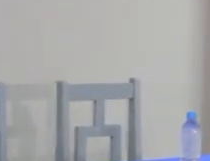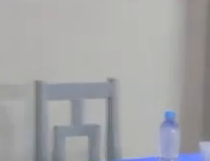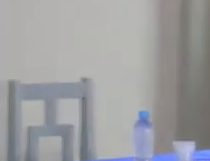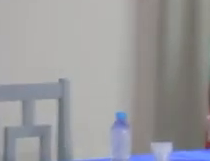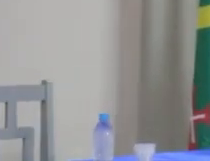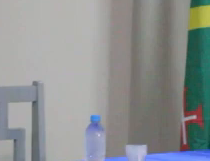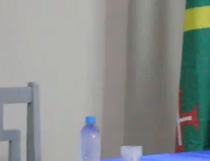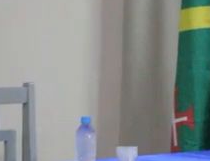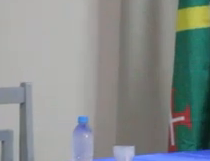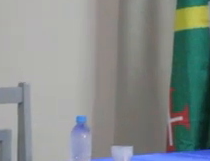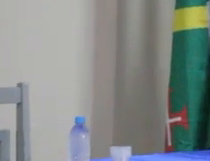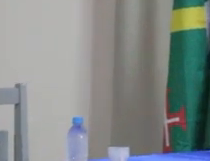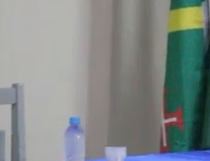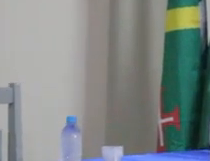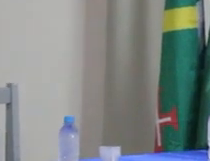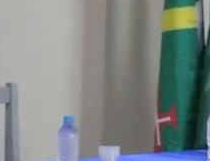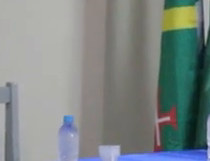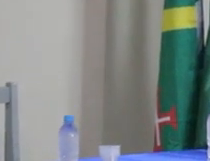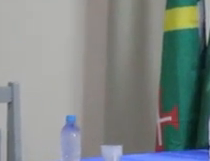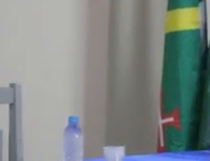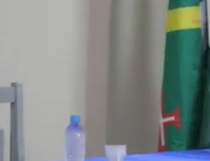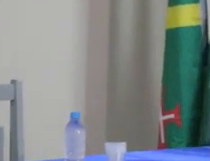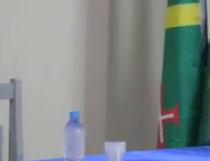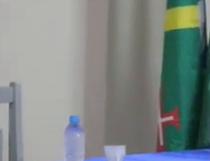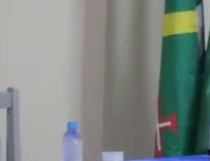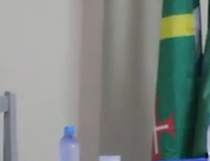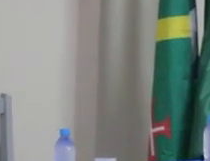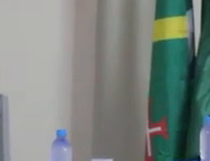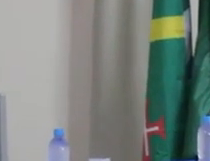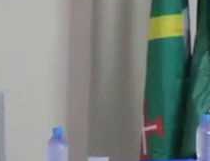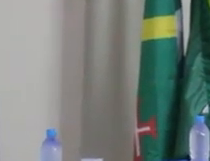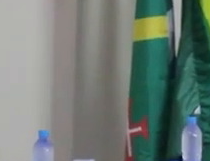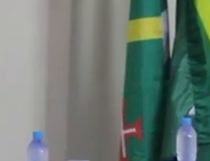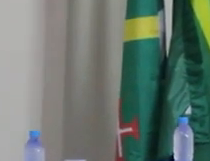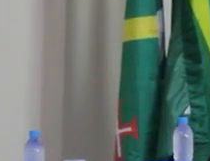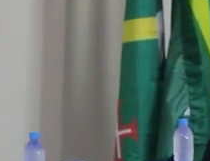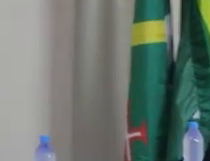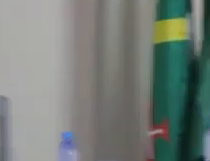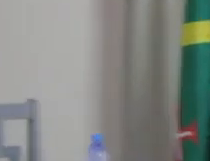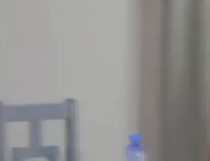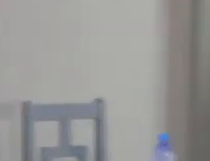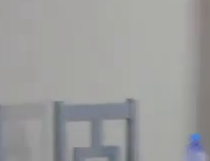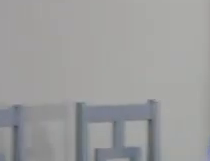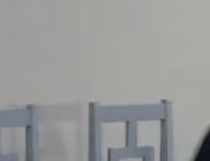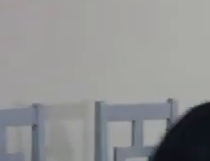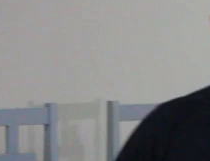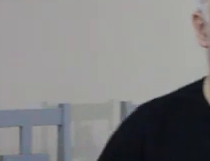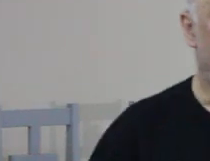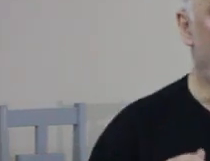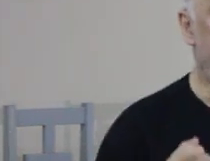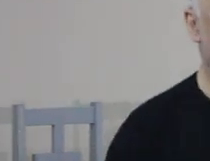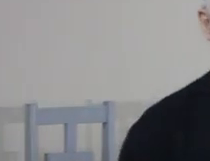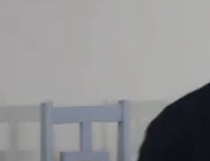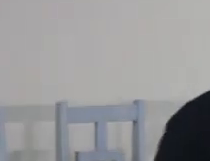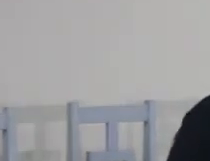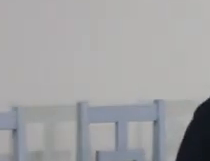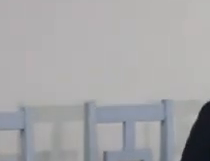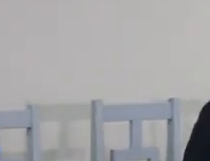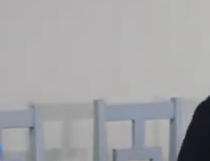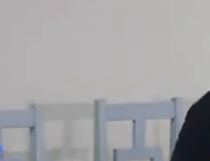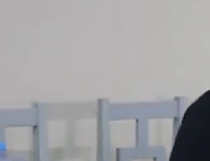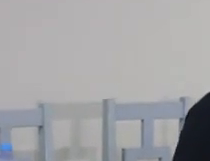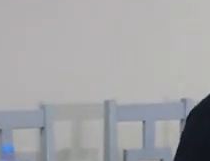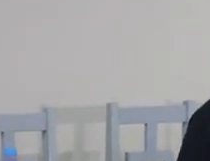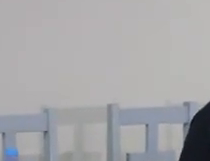que júbilo, em qualquer lugar do mundo é assim. Mas não, no Brasil vira o mico do